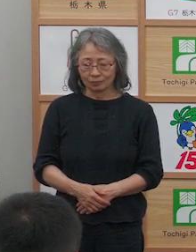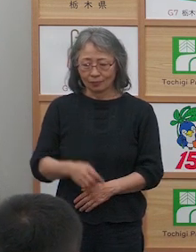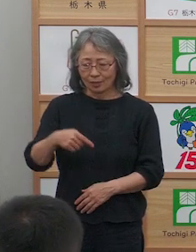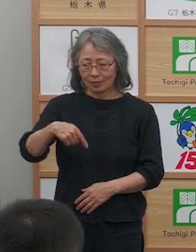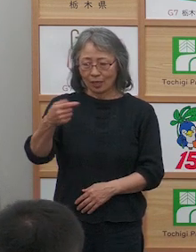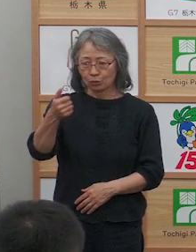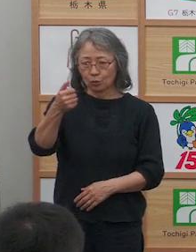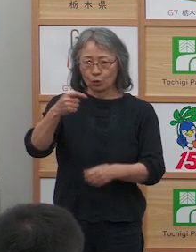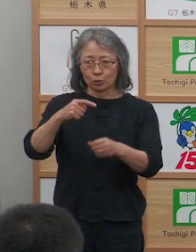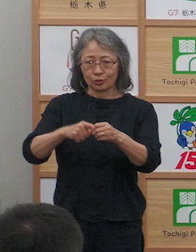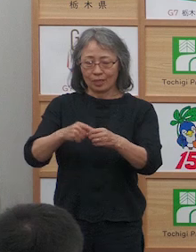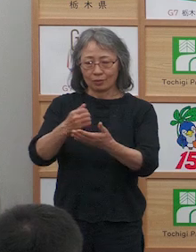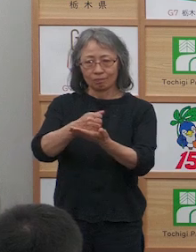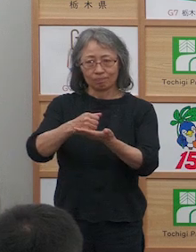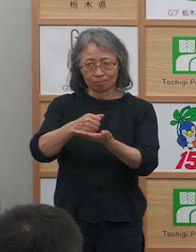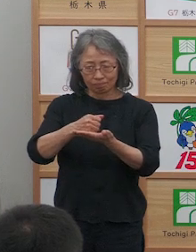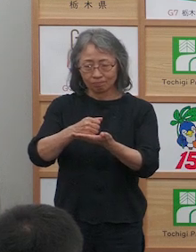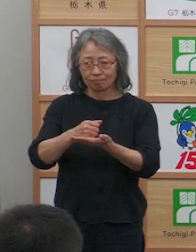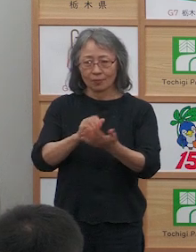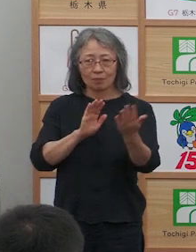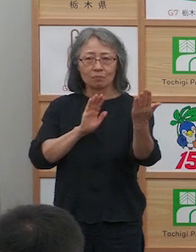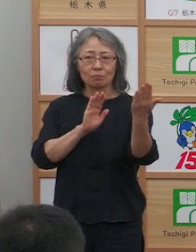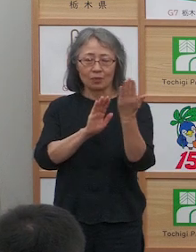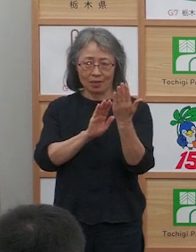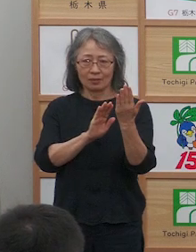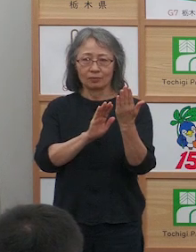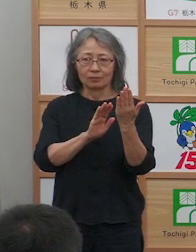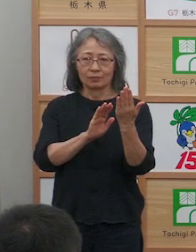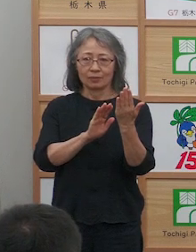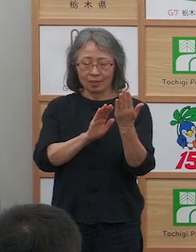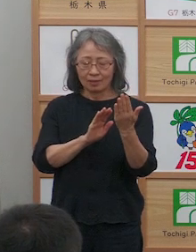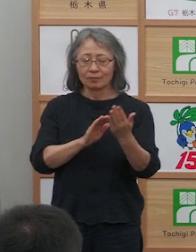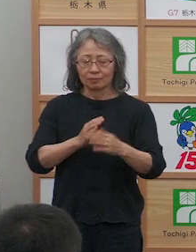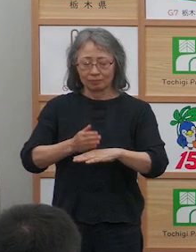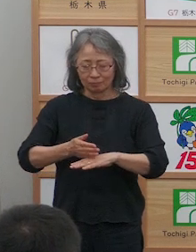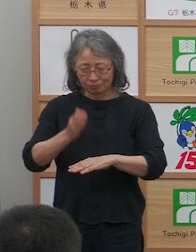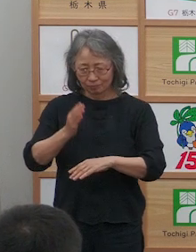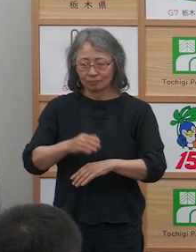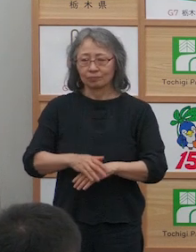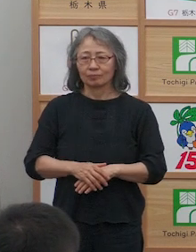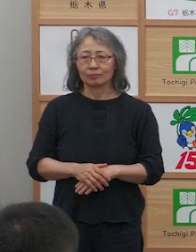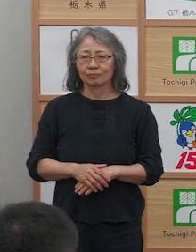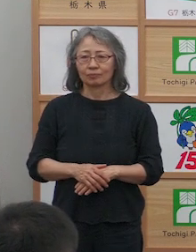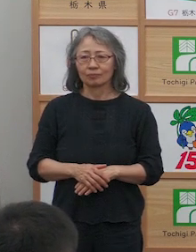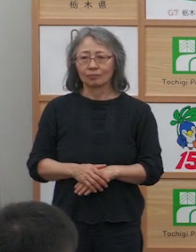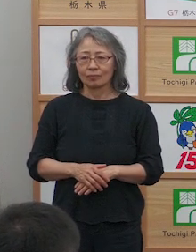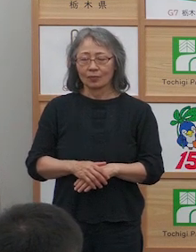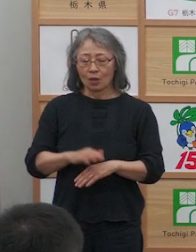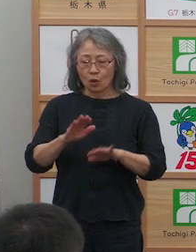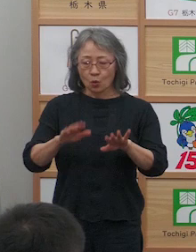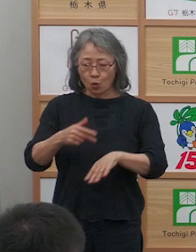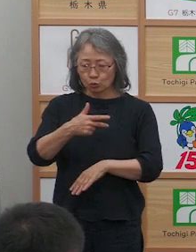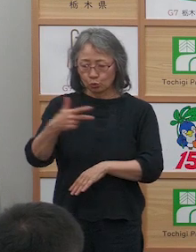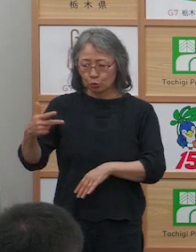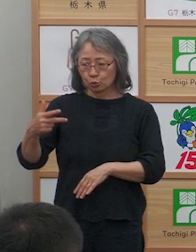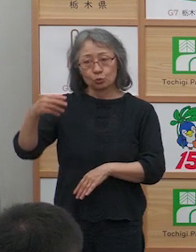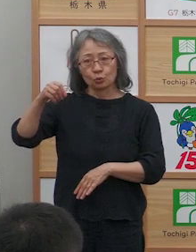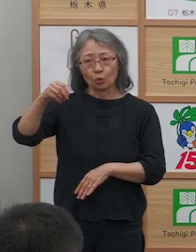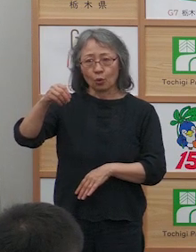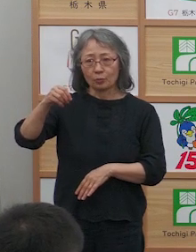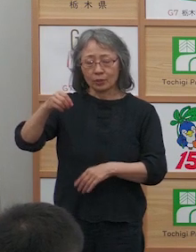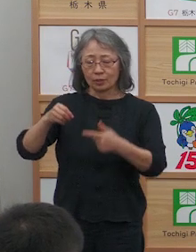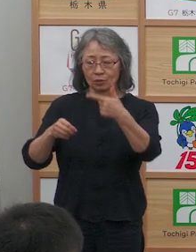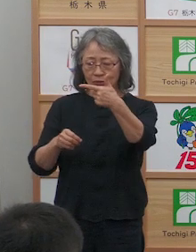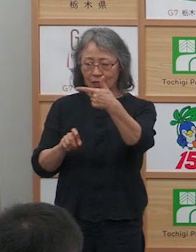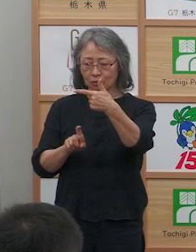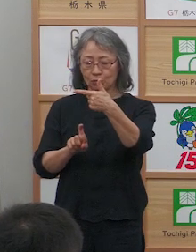150年の節目を迎えることにおかげさまでなりました。今週の土曜日